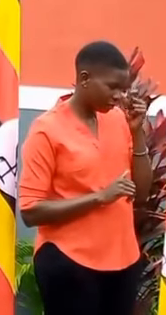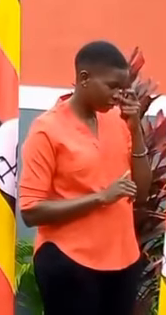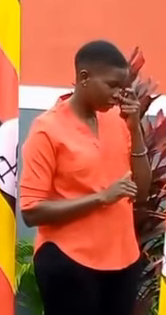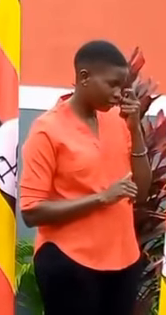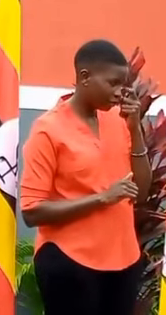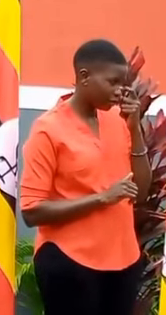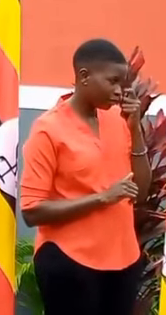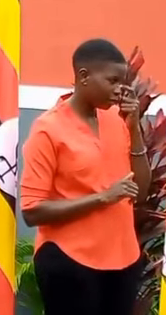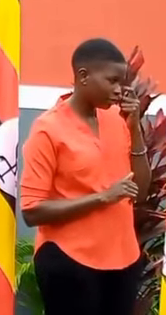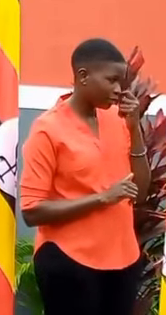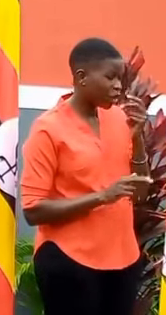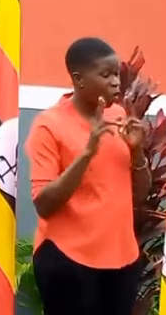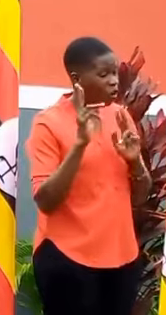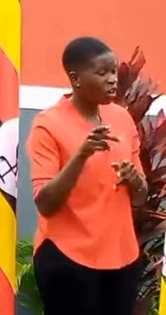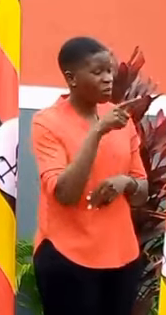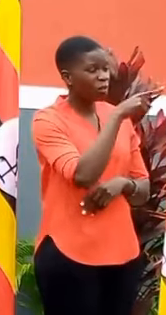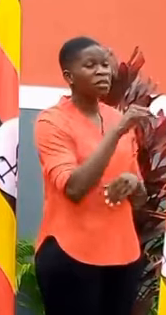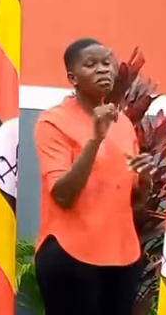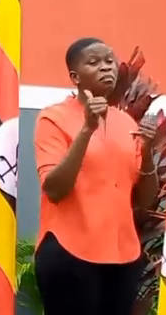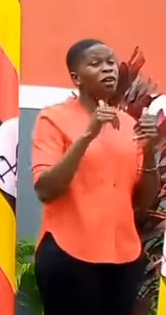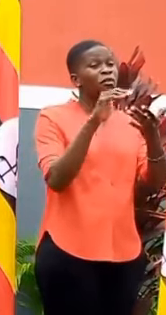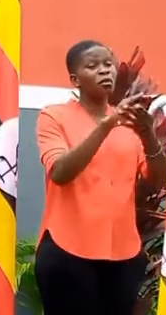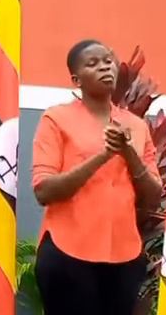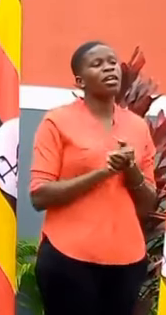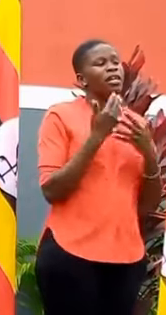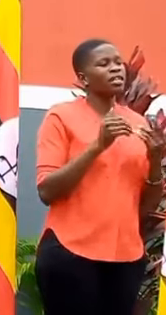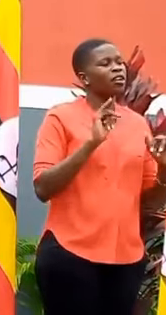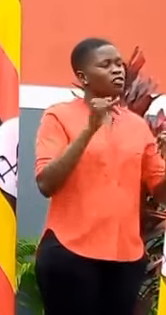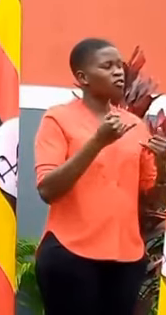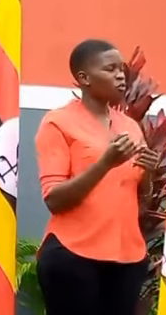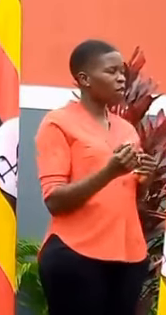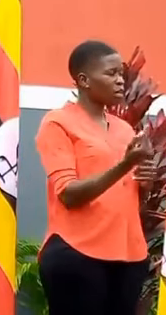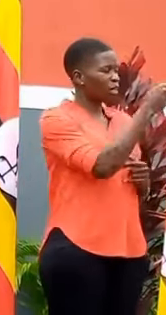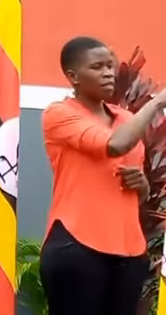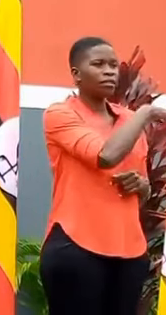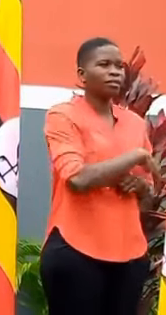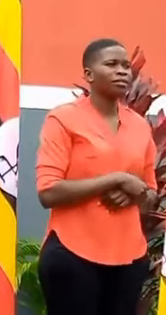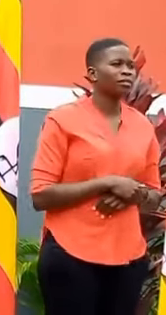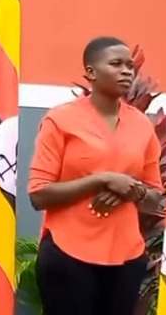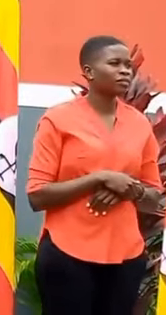yemu ku bannaffe atanawasa so ayagala omutuukako atukirire nzenze kyaliyo